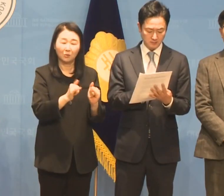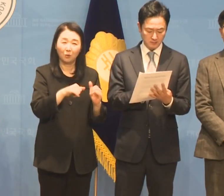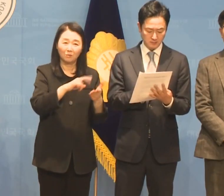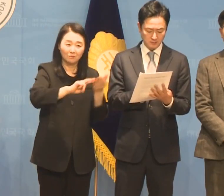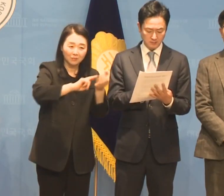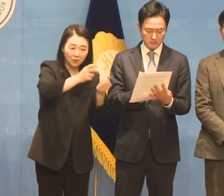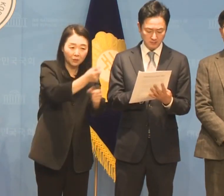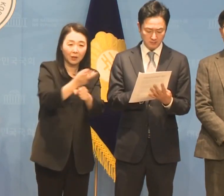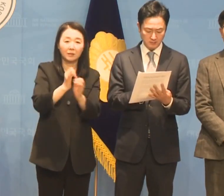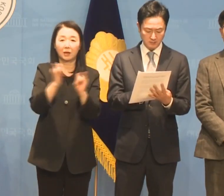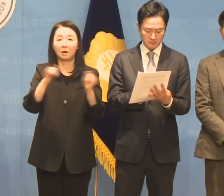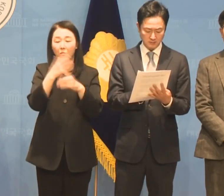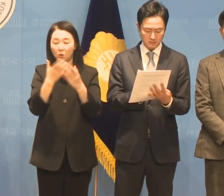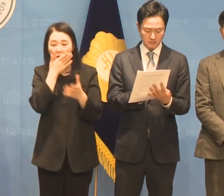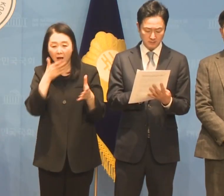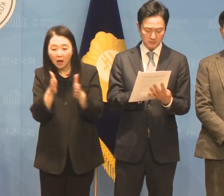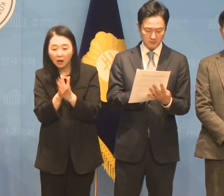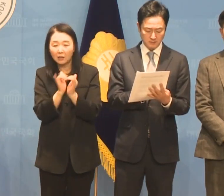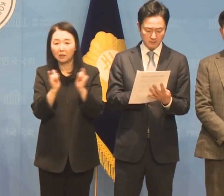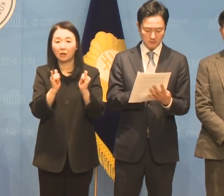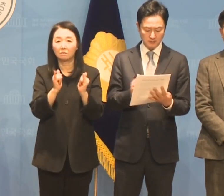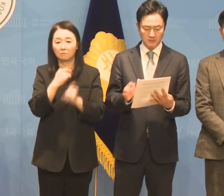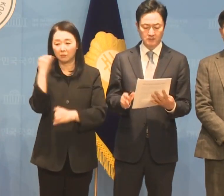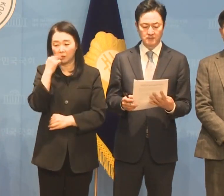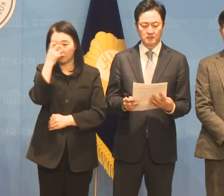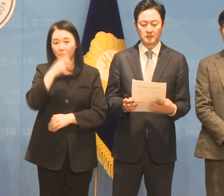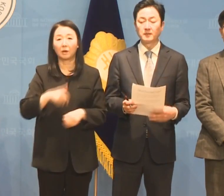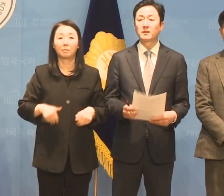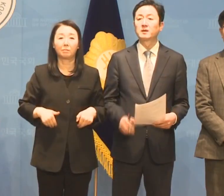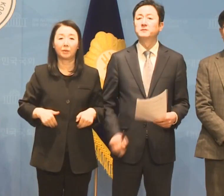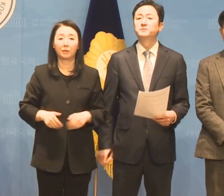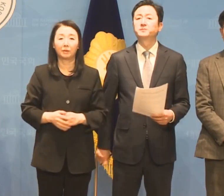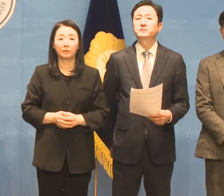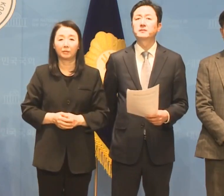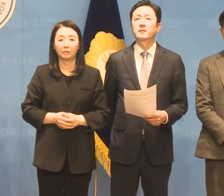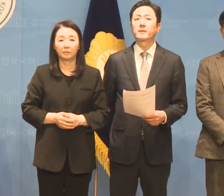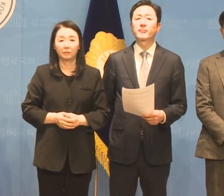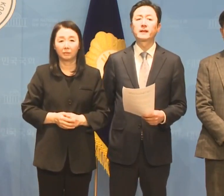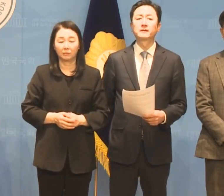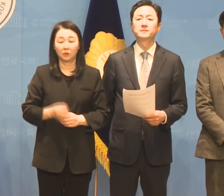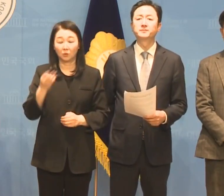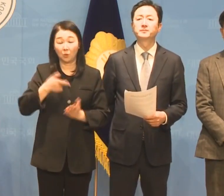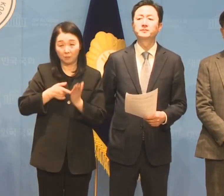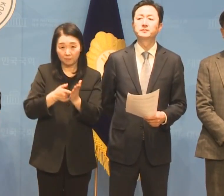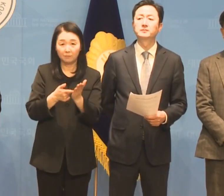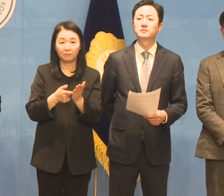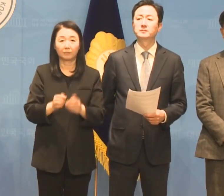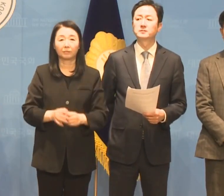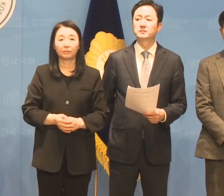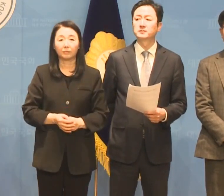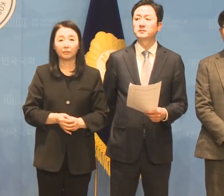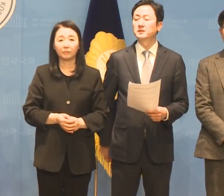그 전후관계 가담자 전부에 대해 철저하게 수사 처벌할 것을 강력하게 촉구합니다.